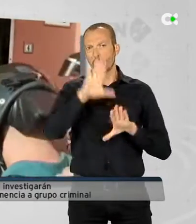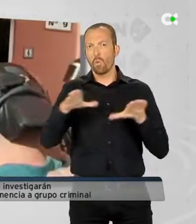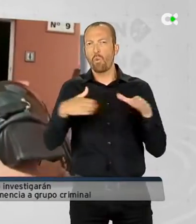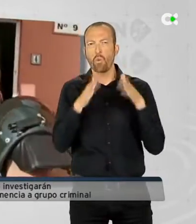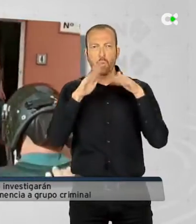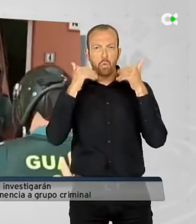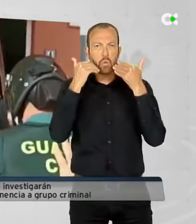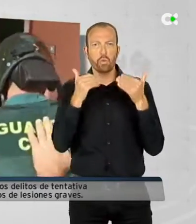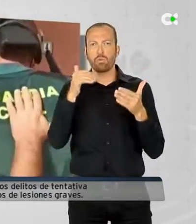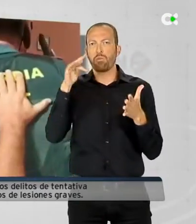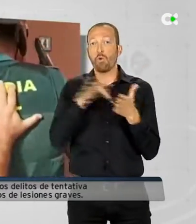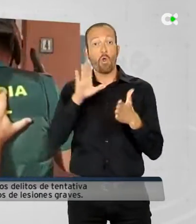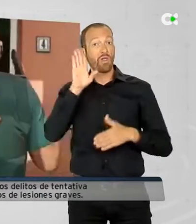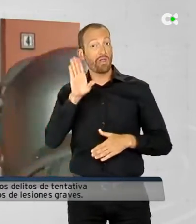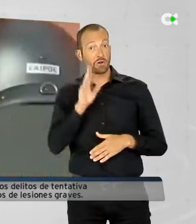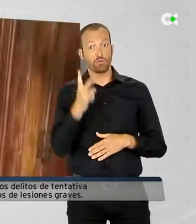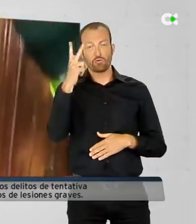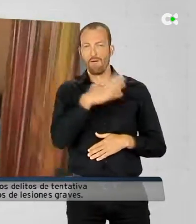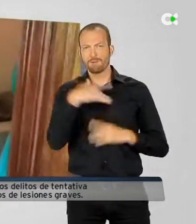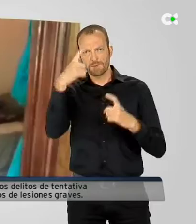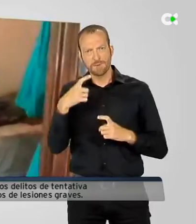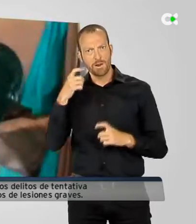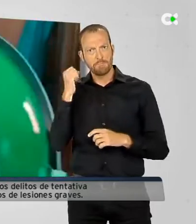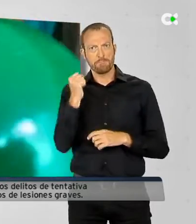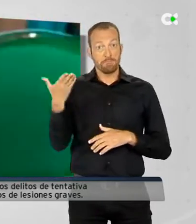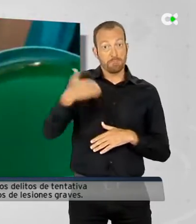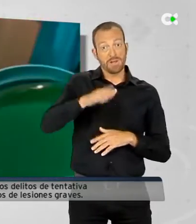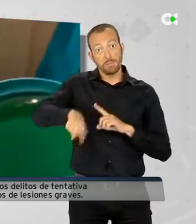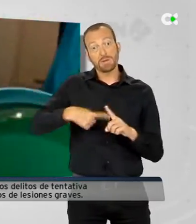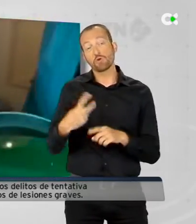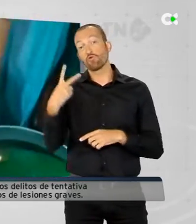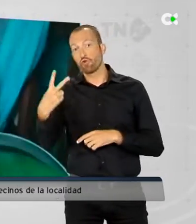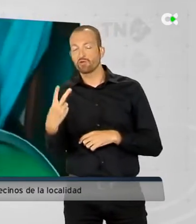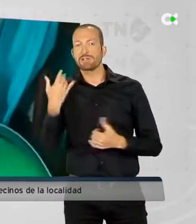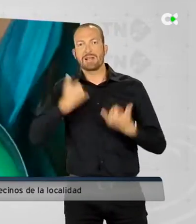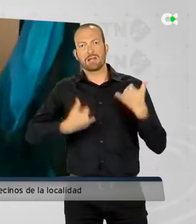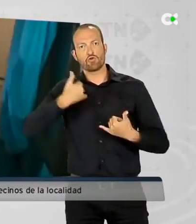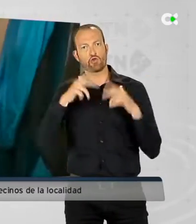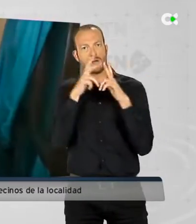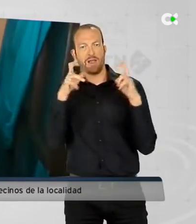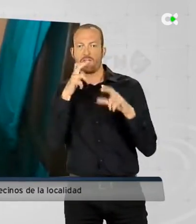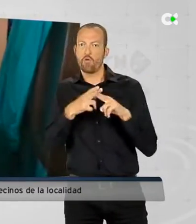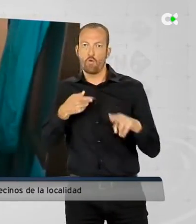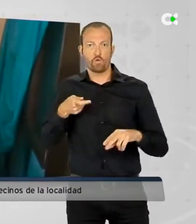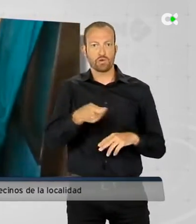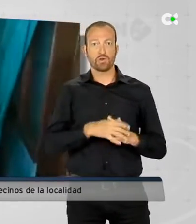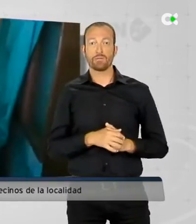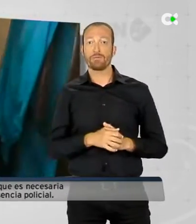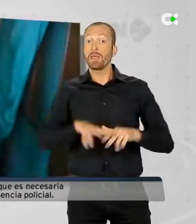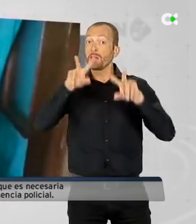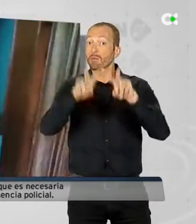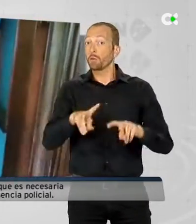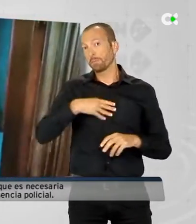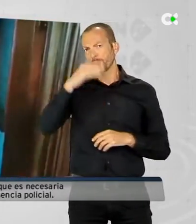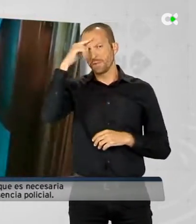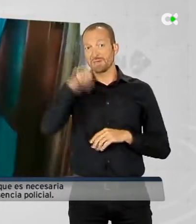pertenencia a grupo criminal, dos delitos de tentativa de homicidio y dos de lesiones graves por uso de arma blanca. Las investigaciones